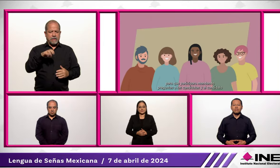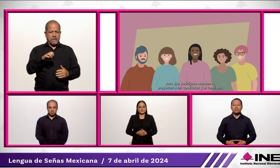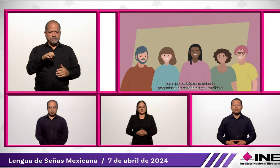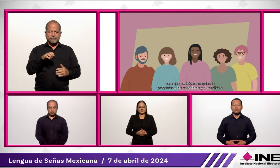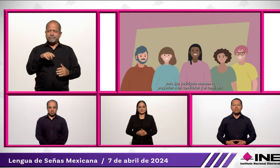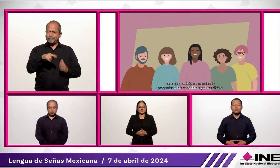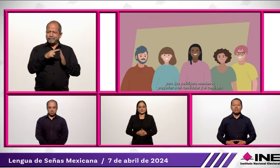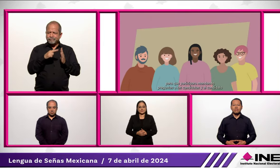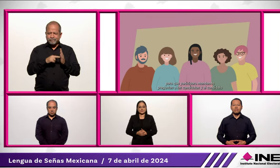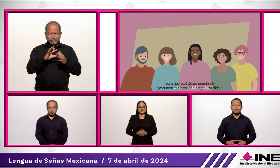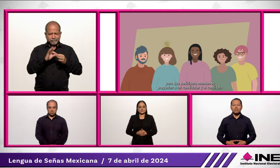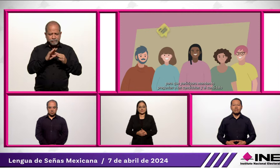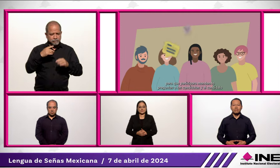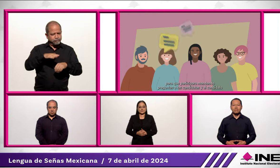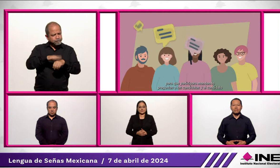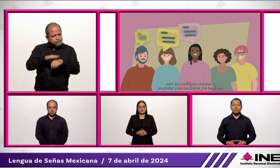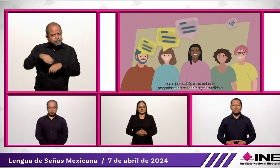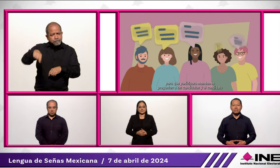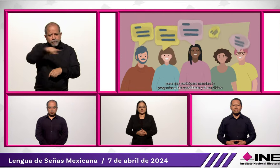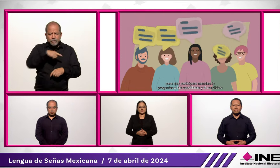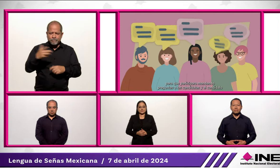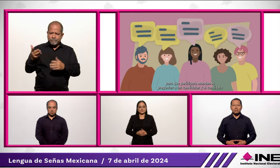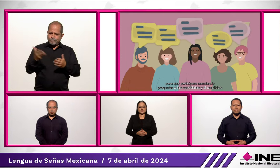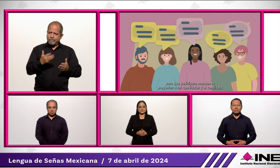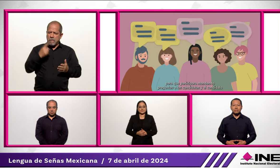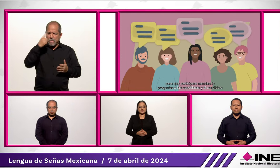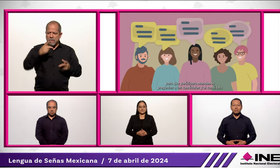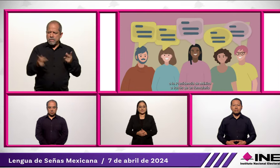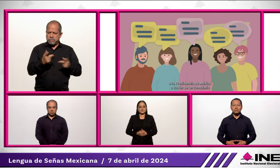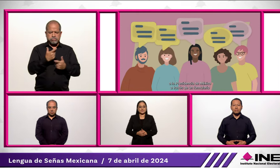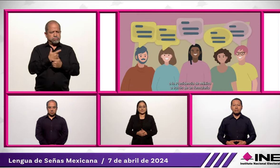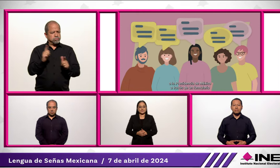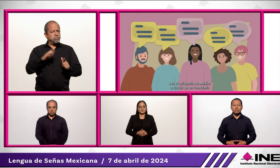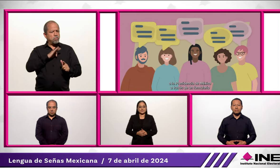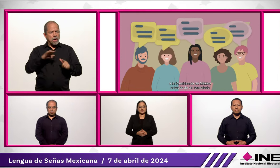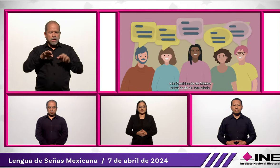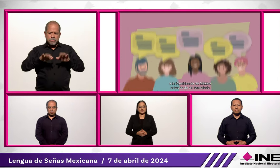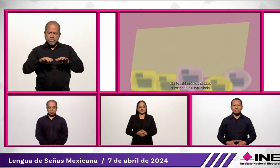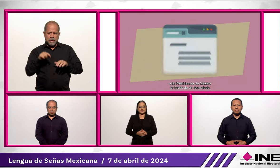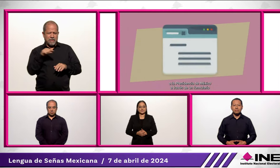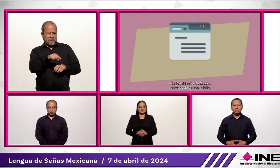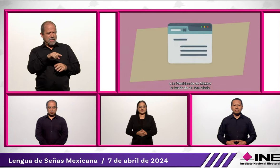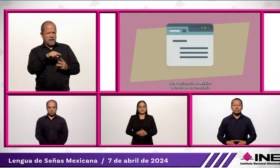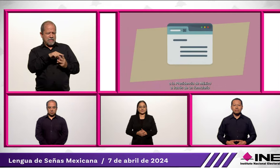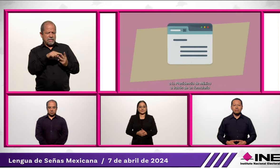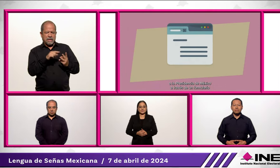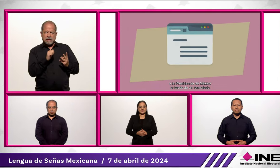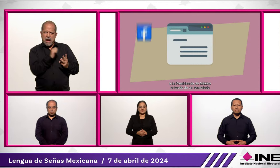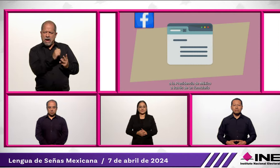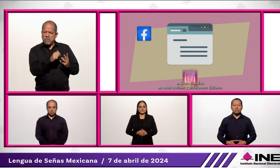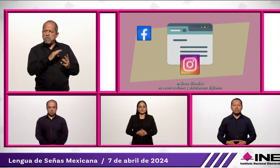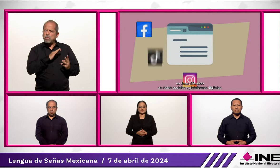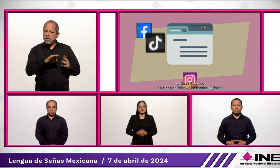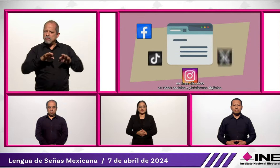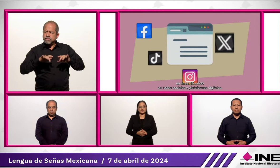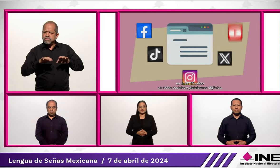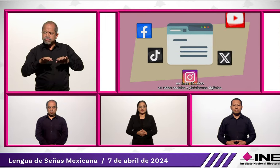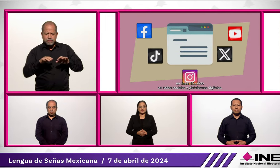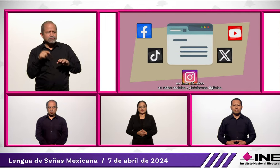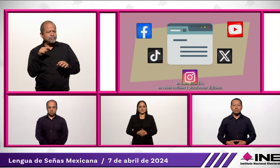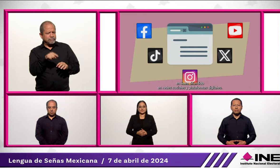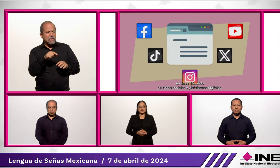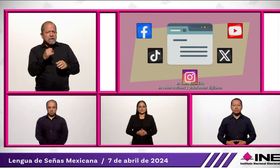para que participara mandando preguntas a las candidatas y al candidato a la presidencia de México a través de un formulario en